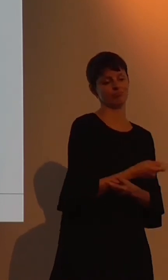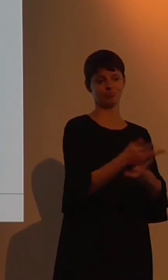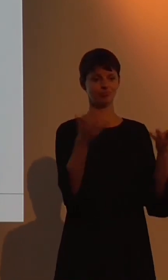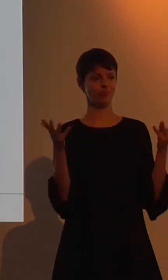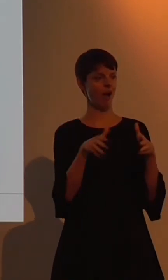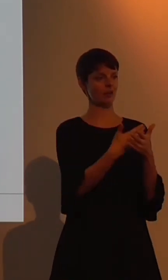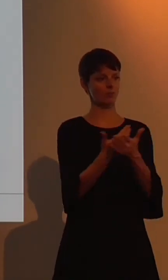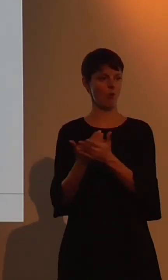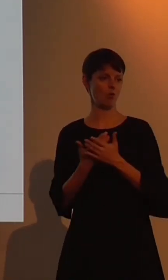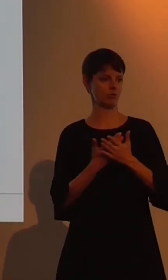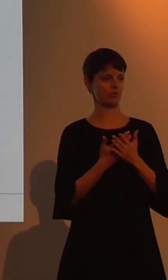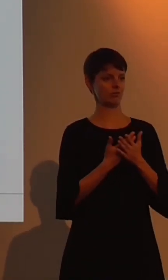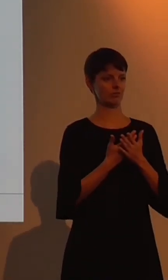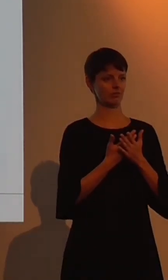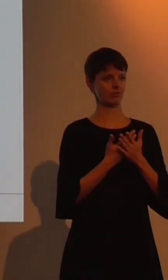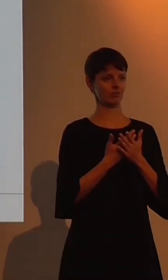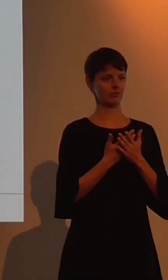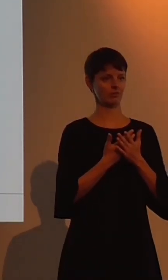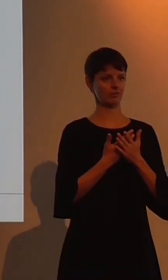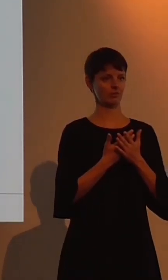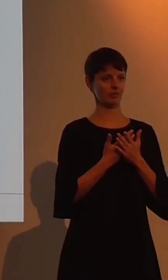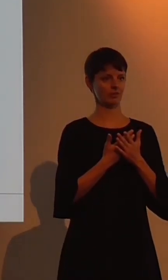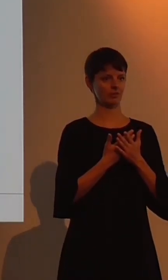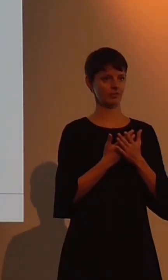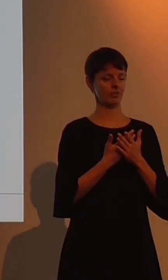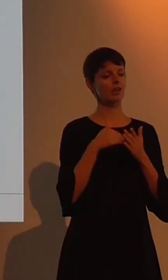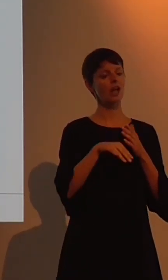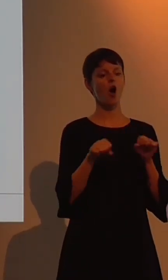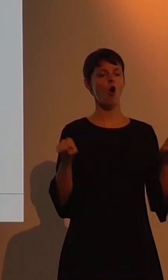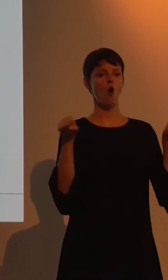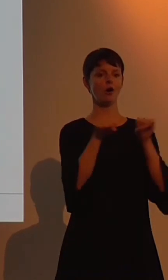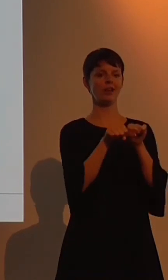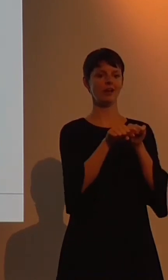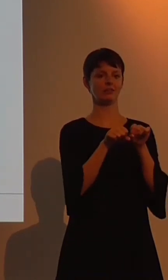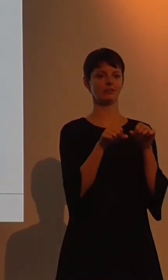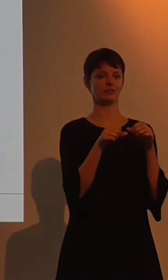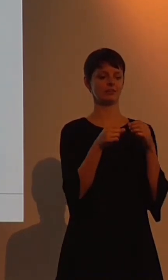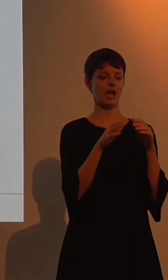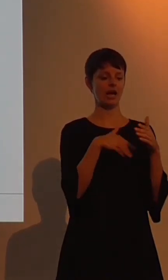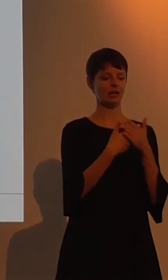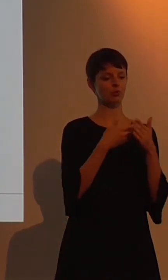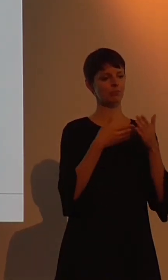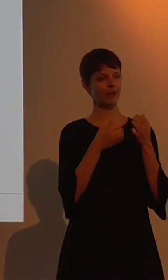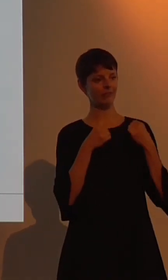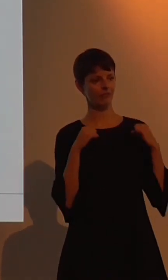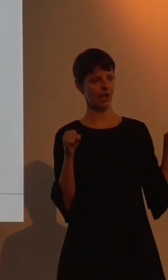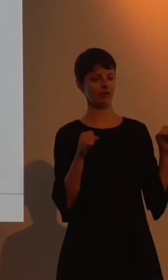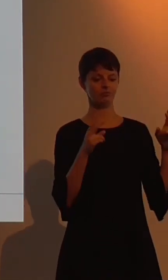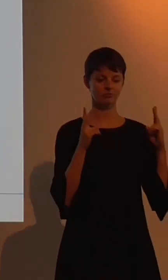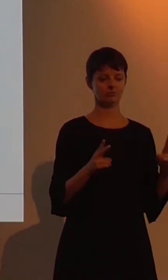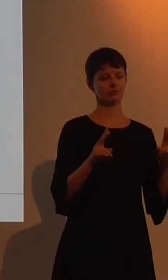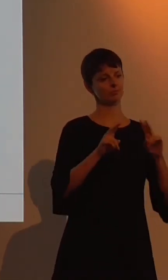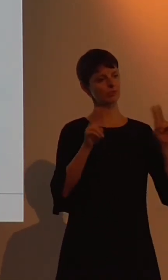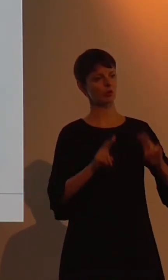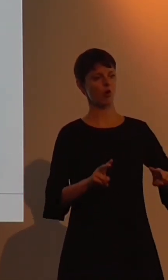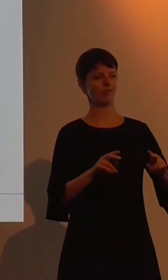vorantreiben, immer mehr schaffen. Insbesondere Live-Untertitelung, das hatten wir aber auch von den Kollegen gehört. Live-Untertitelung ist eine